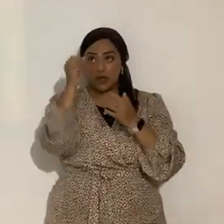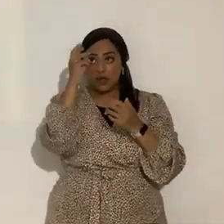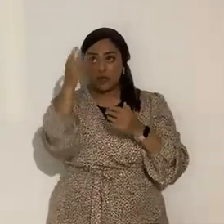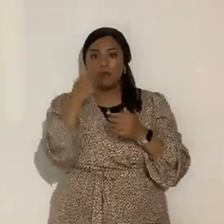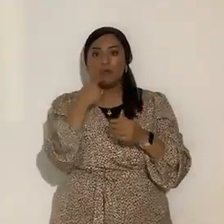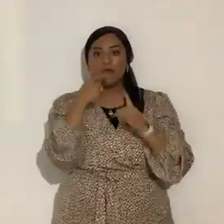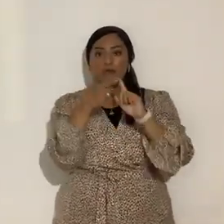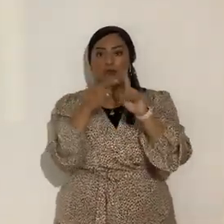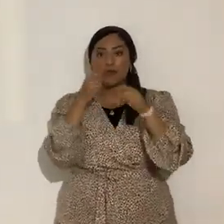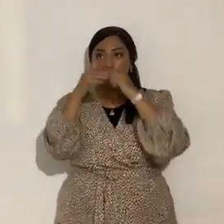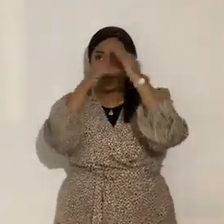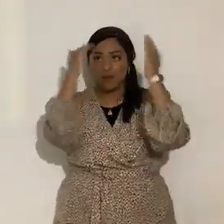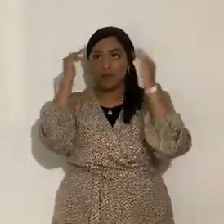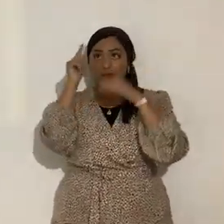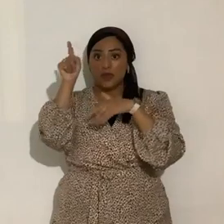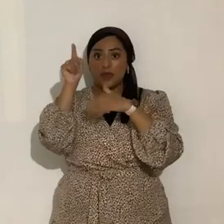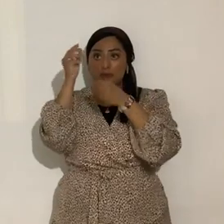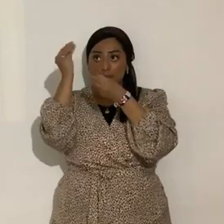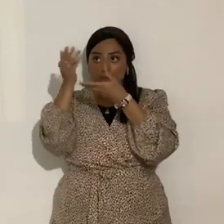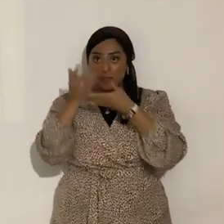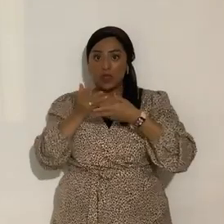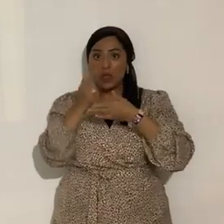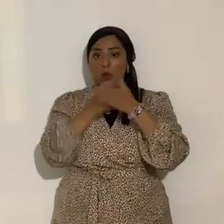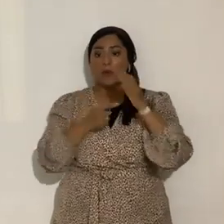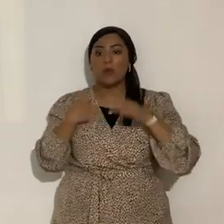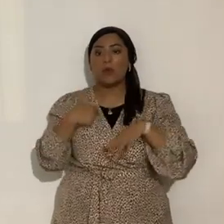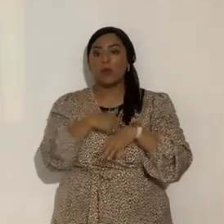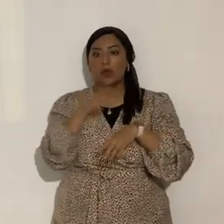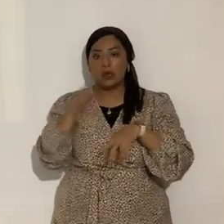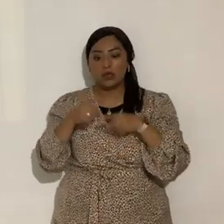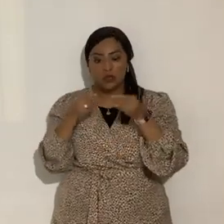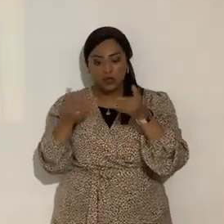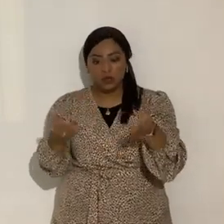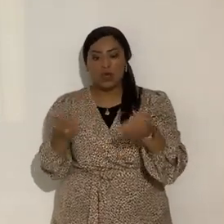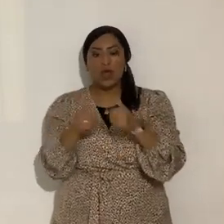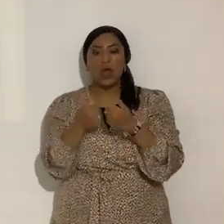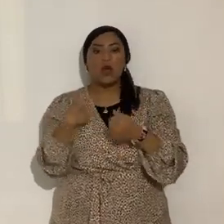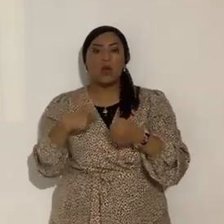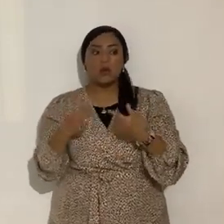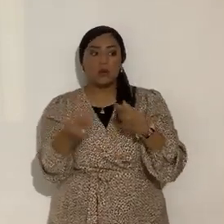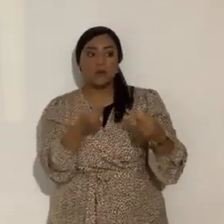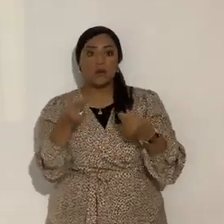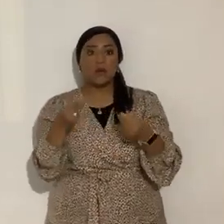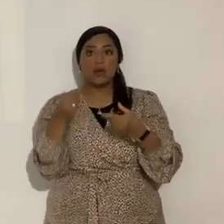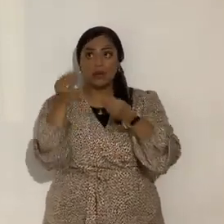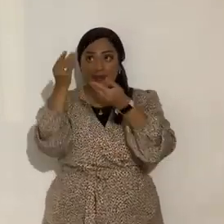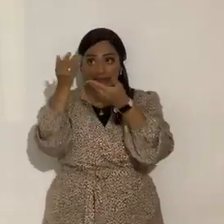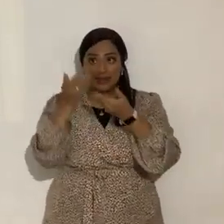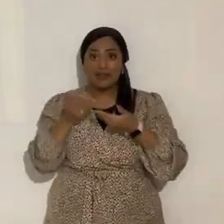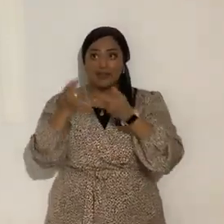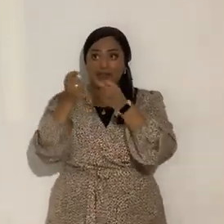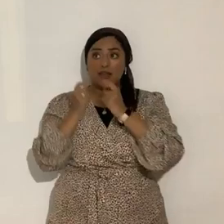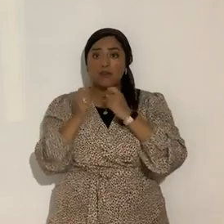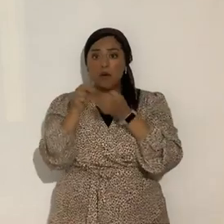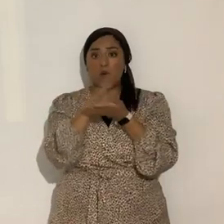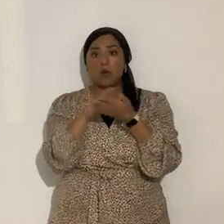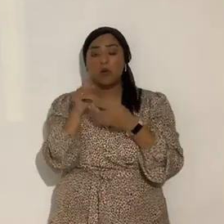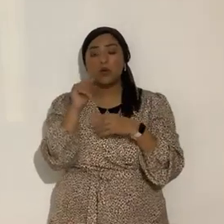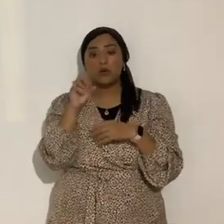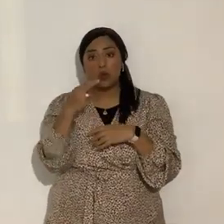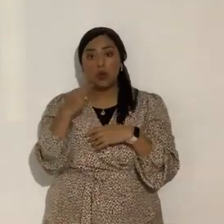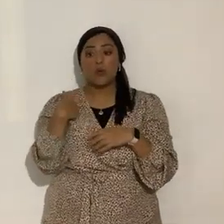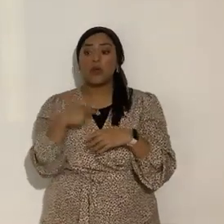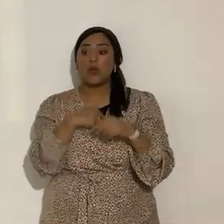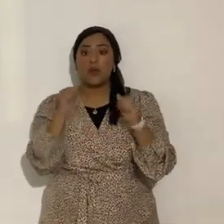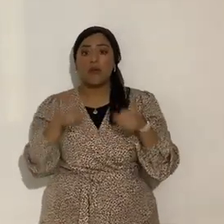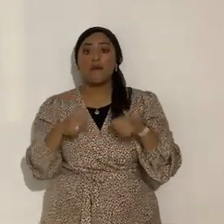Mashiach desde el cielo. Él nos va avisando lo que debemos de hacer, cómo debemos comportarnos. Nos dio su bendita Torah para que andemos en